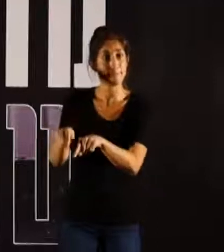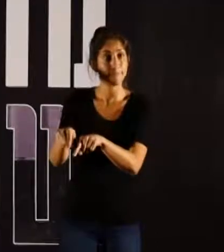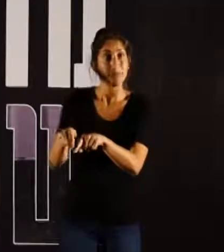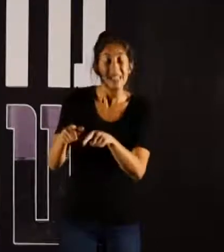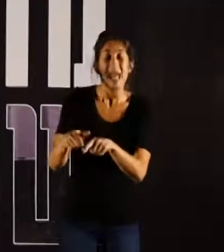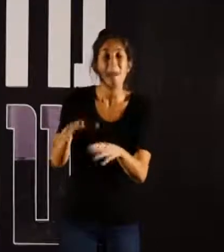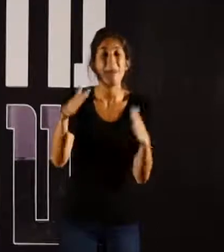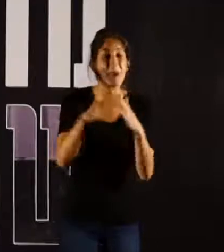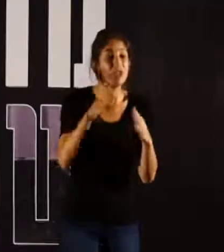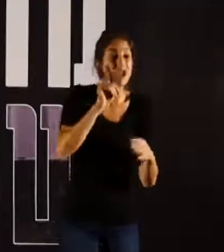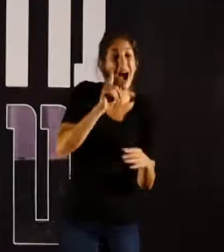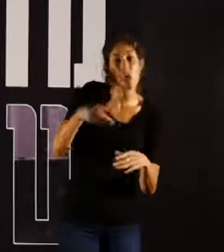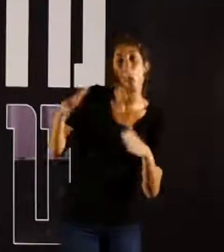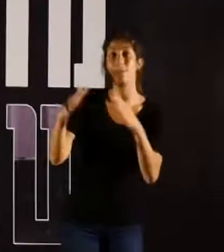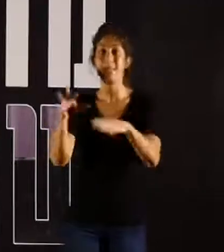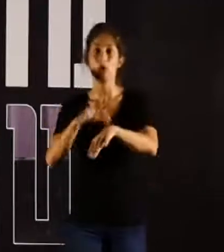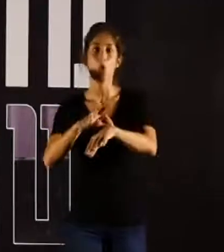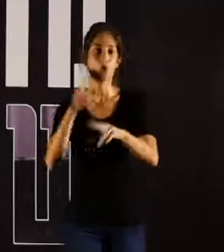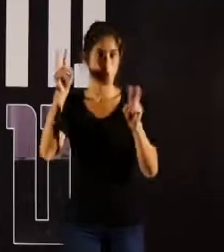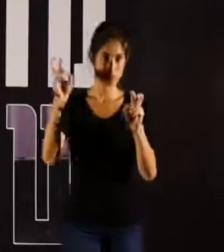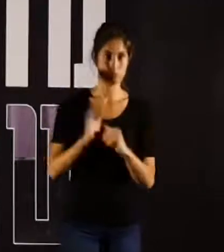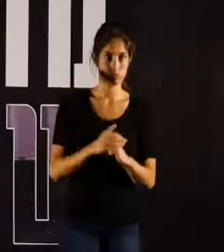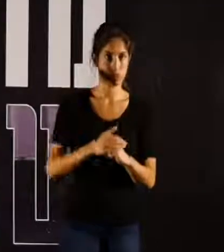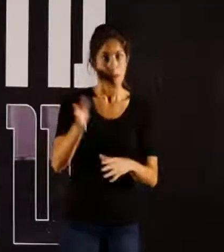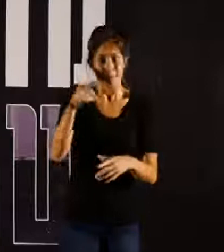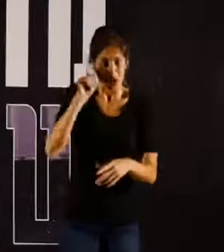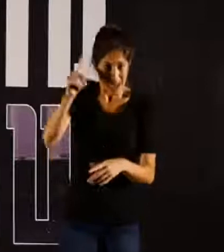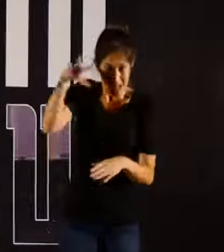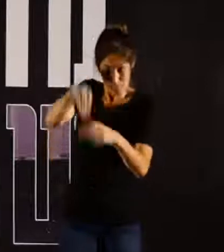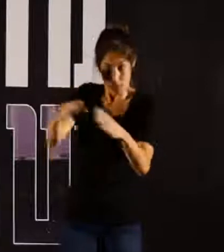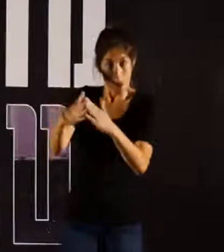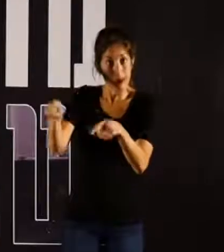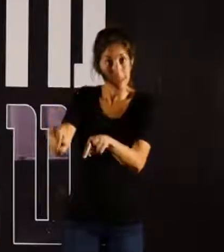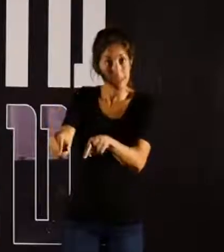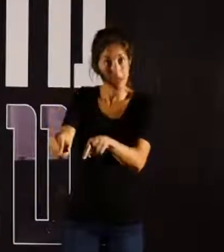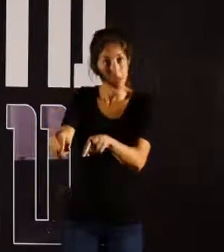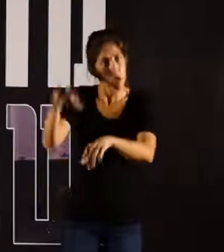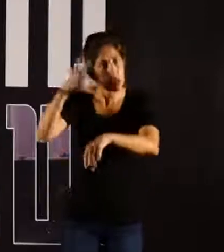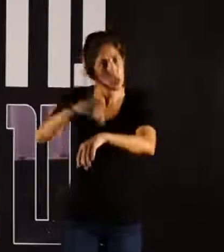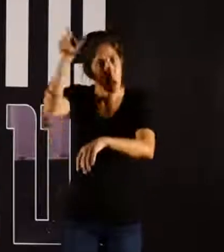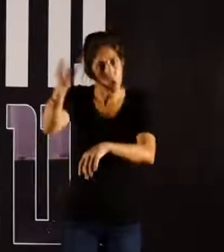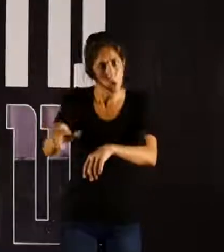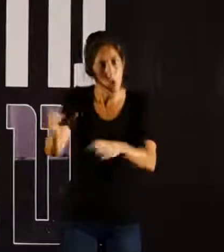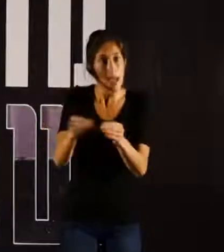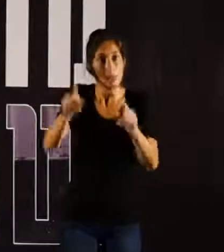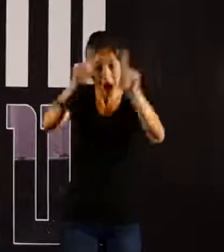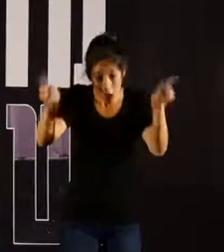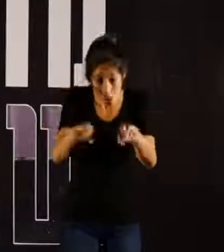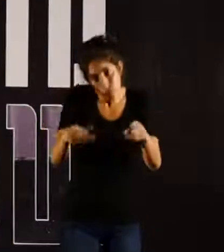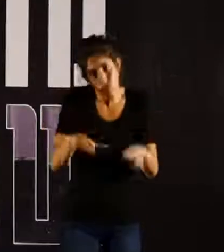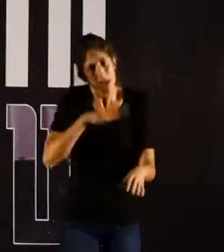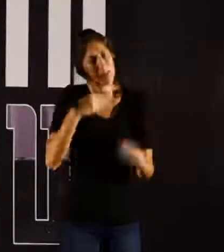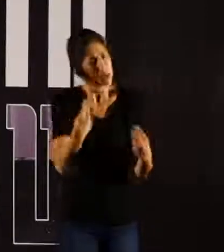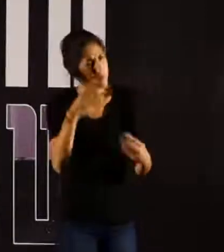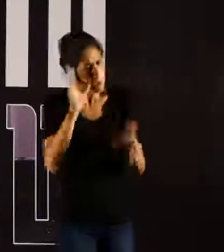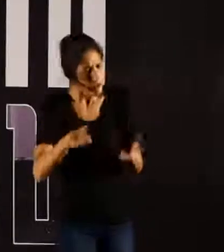ובית שקראנו לו בית הדוקטור. כל מה שידענו שיש בתוך הבית הזה, דוקטור עם חלונות מספיק טובים שמסתכלים